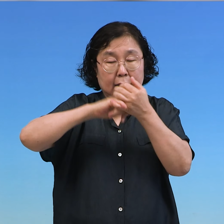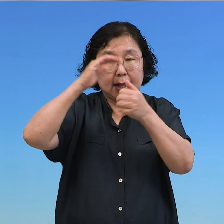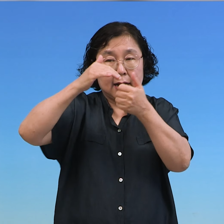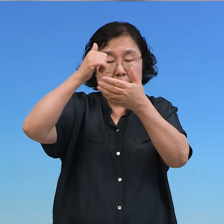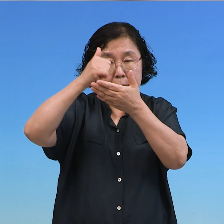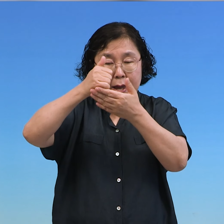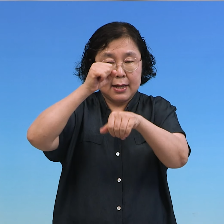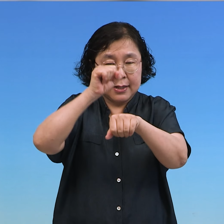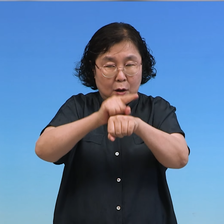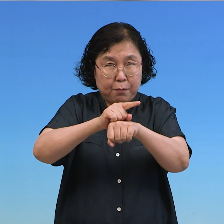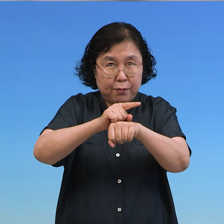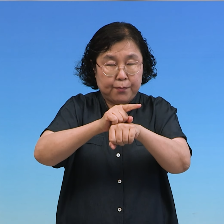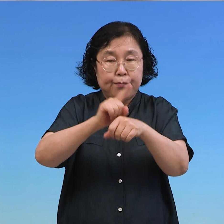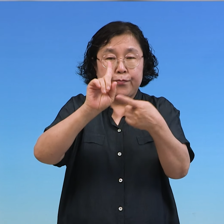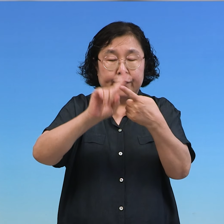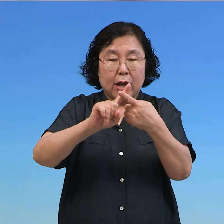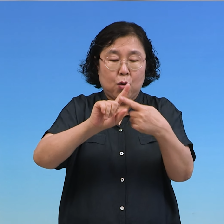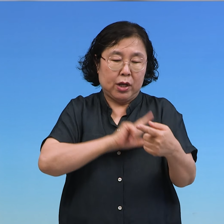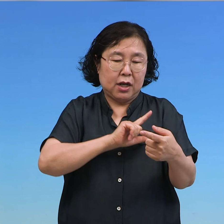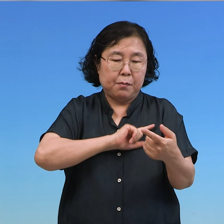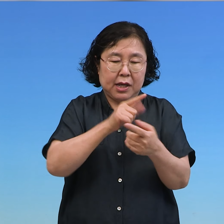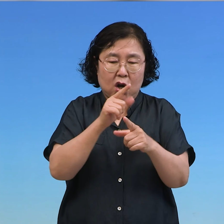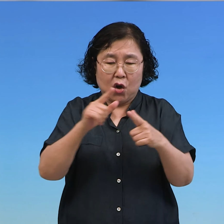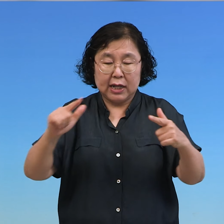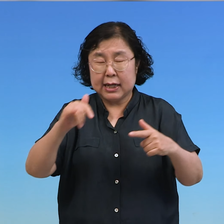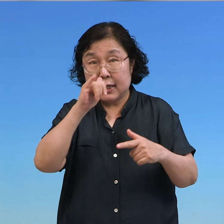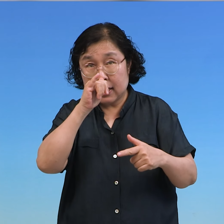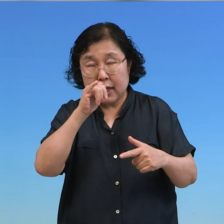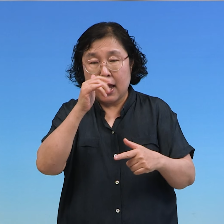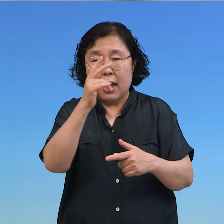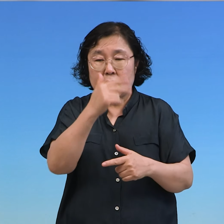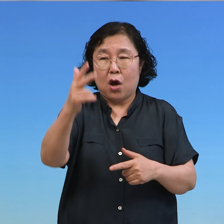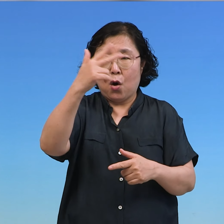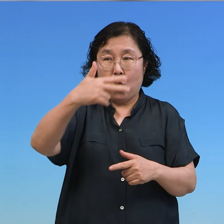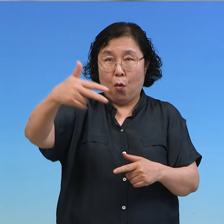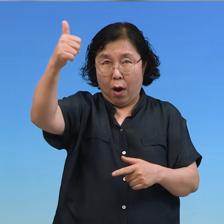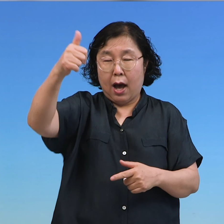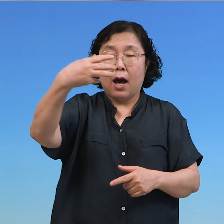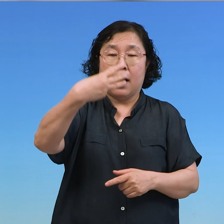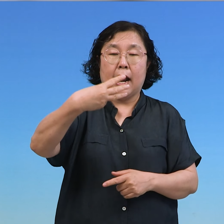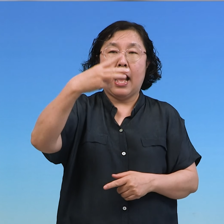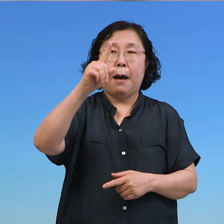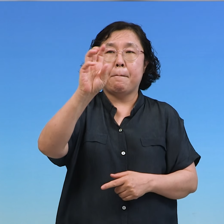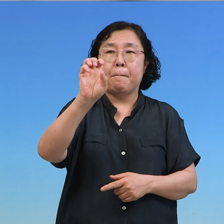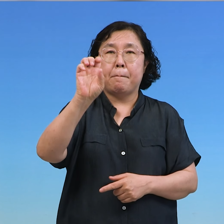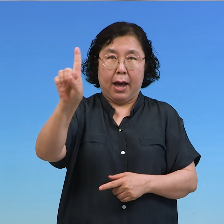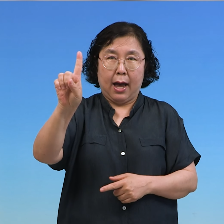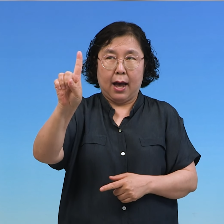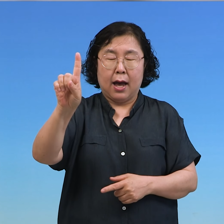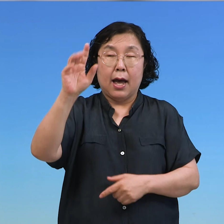하나님의 성품에 따라서 이름이 여러 개가 나오는데 요와 라파 그거는 하나님의